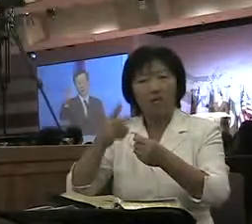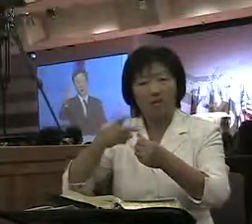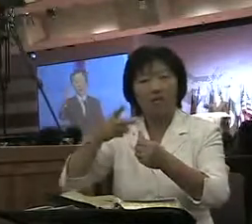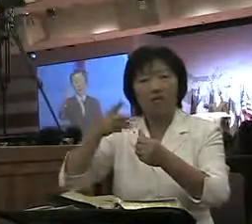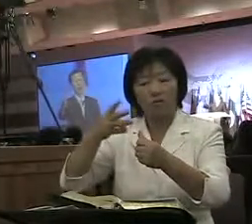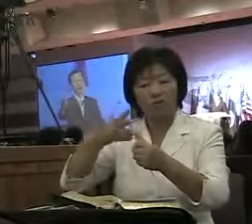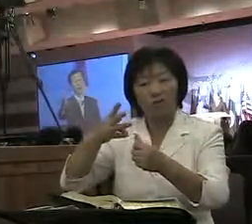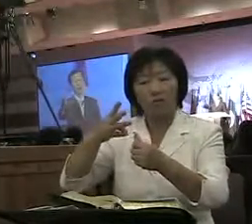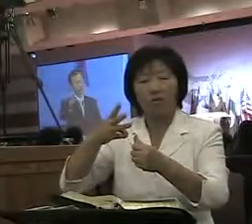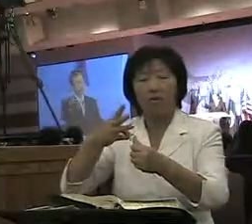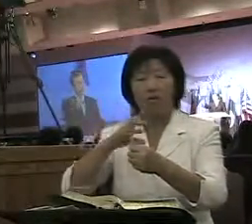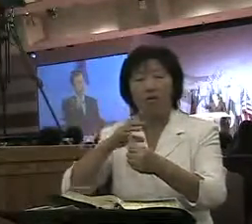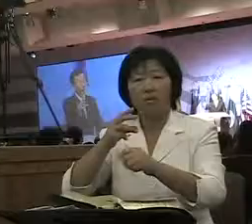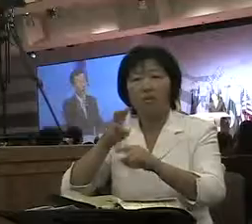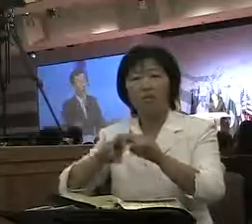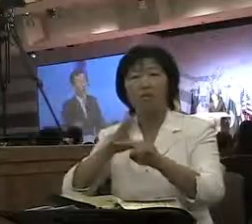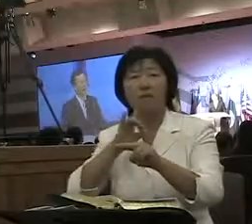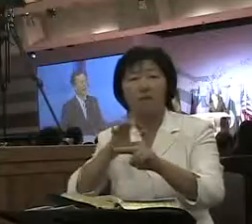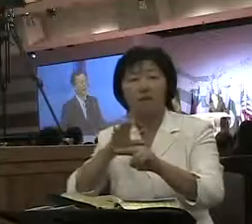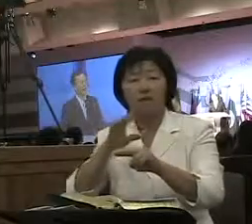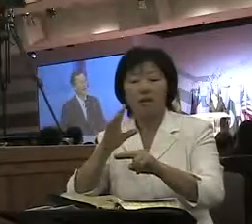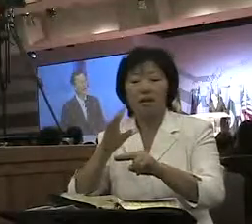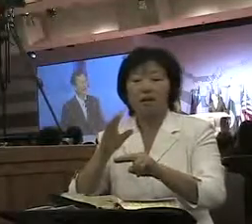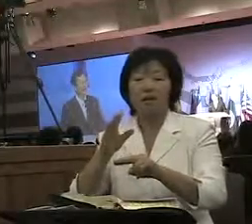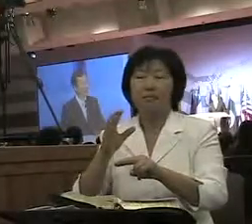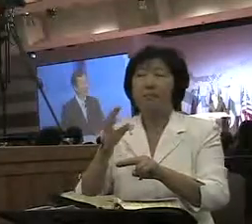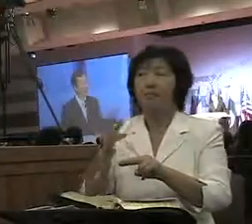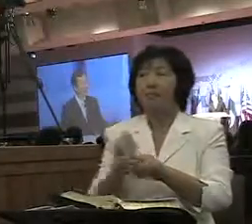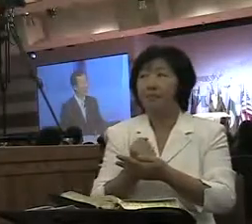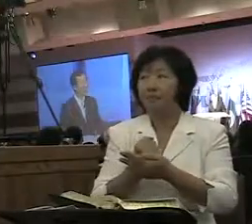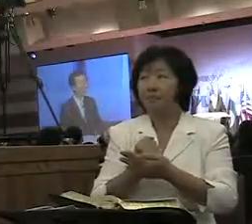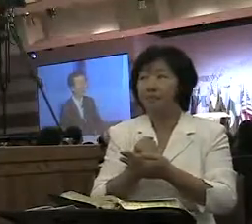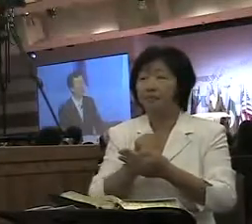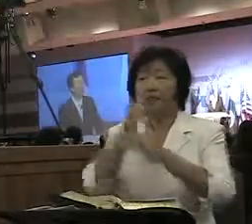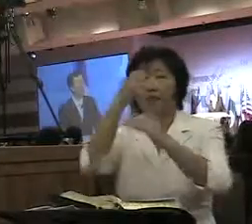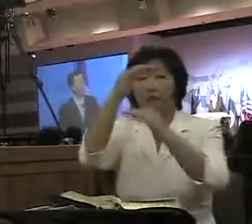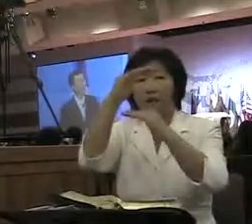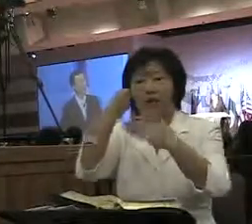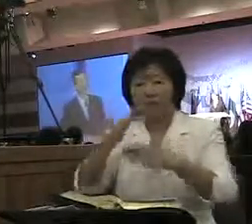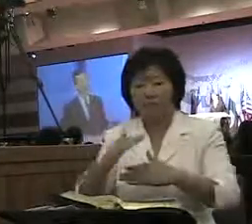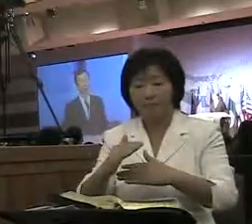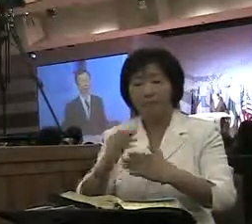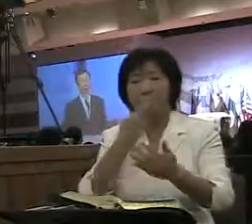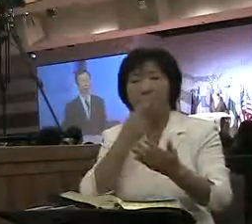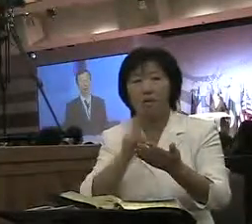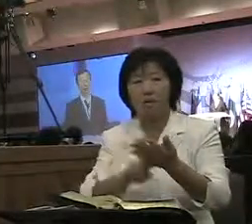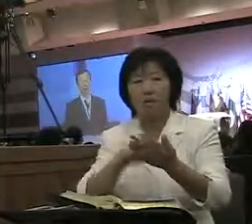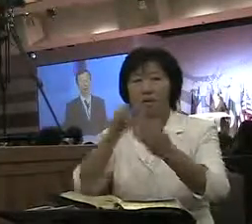셋째 자리뿐이 차지하지 못한다는 내용이었습니다. 그 편지를 읽으면서 이야,